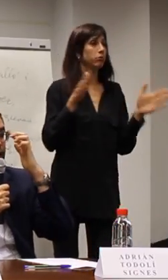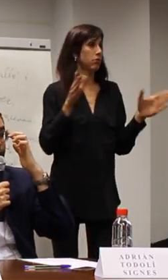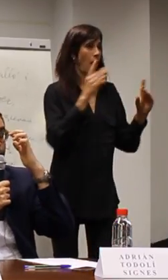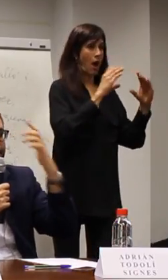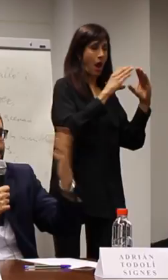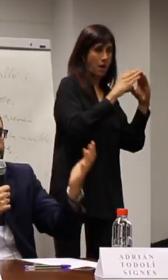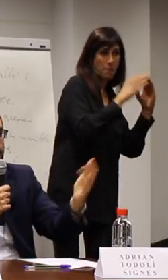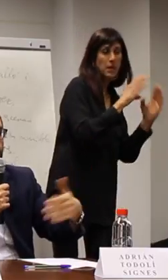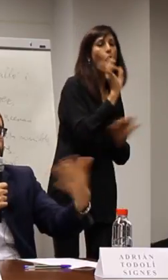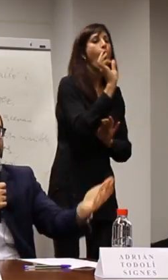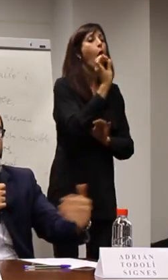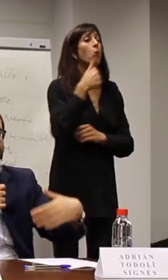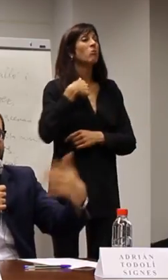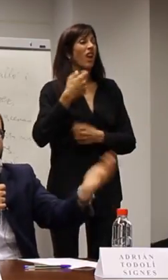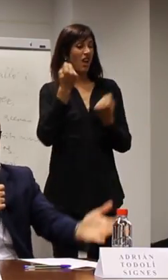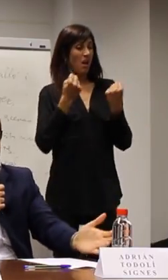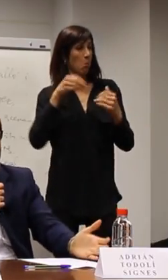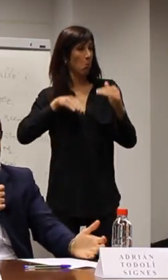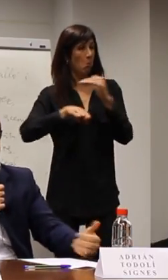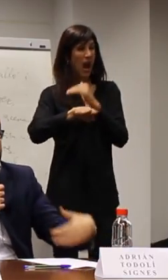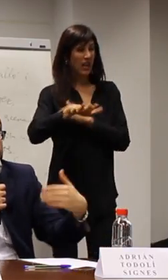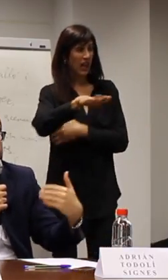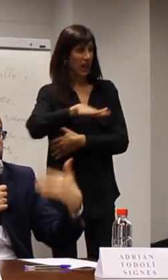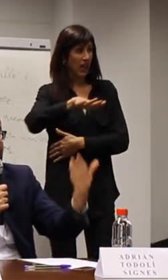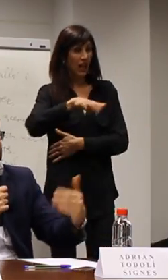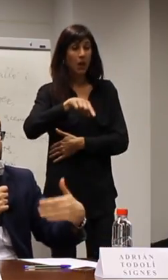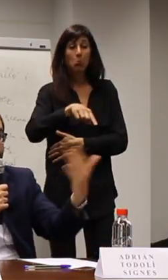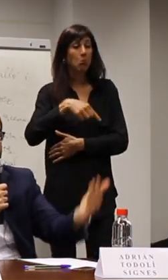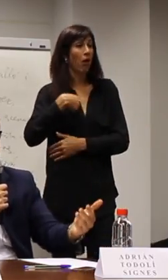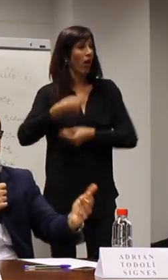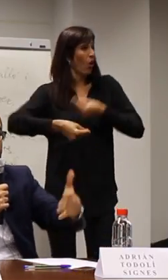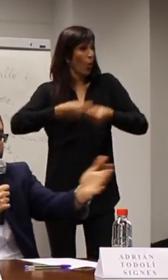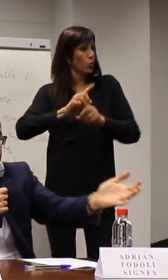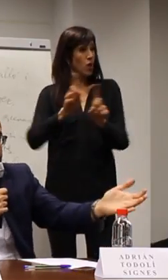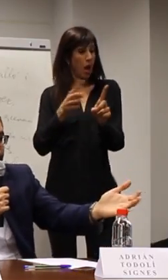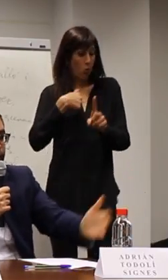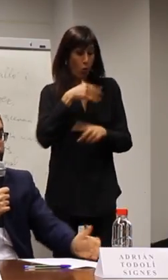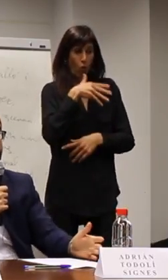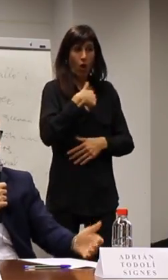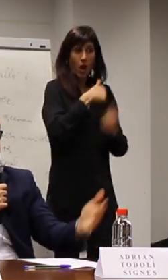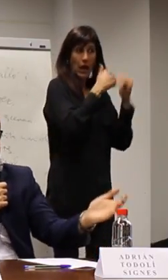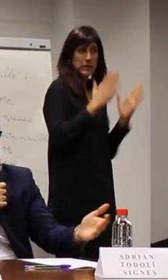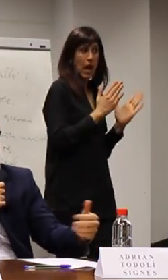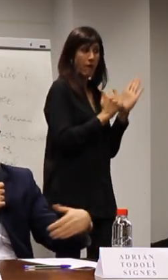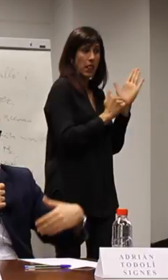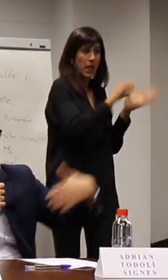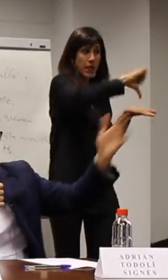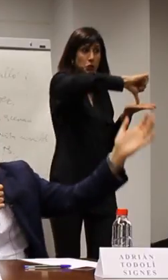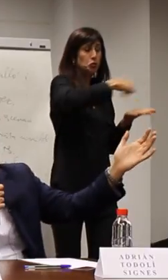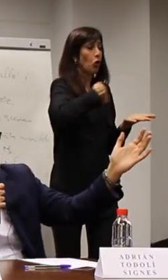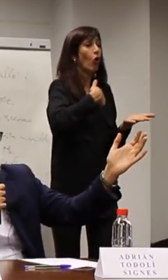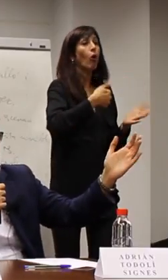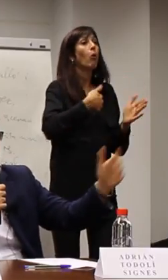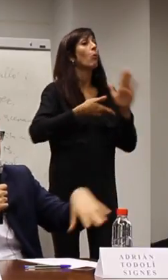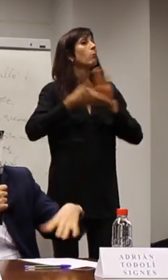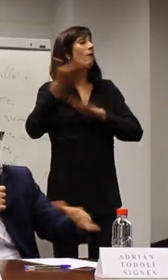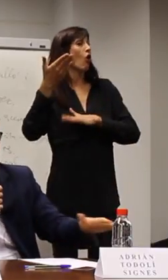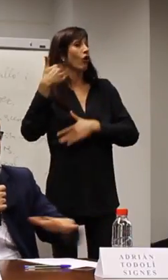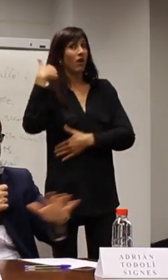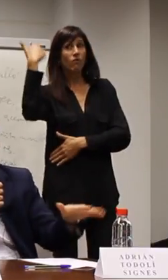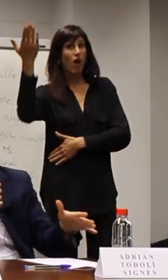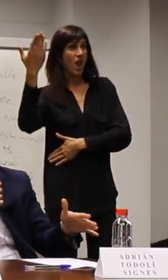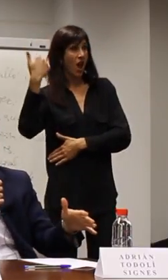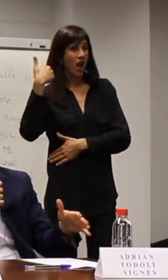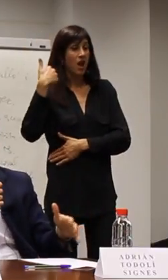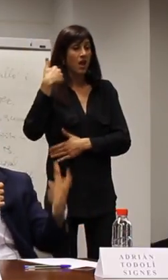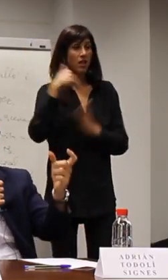pues el parking no lo utilizo mientras estoy trabajando, y de hecho yo tengo una casa en el centro de Valencia que efectivamente yo me voy a las afueras a trabajar, pero el